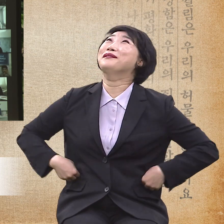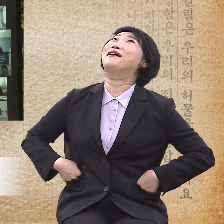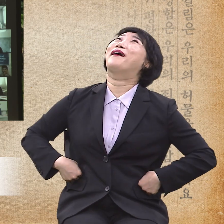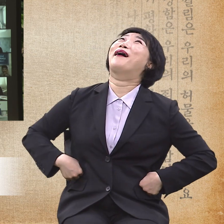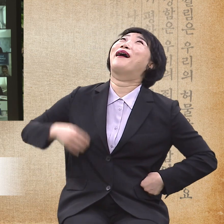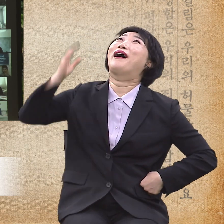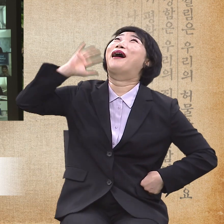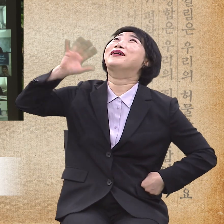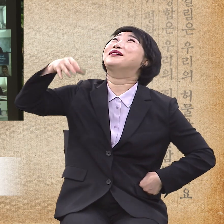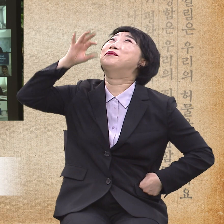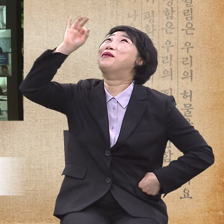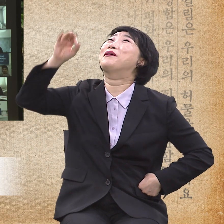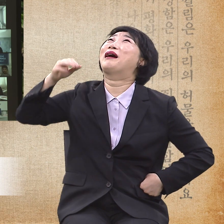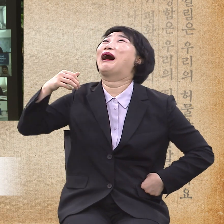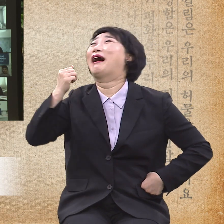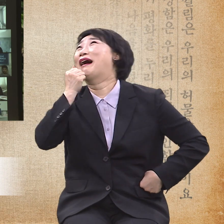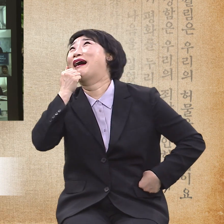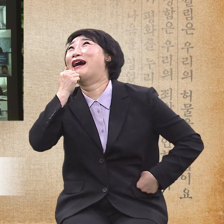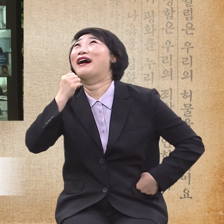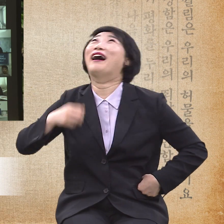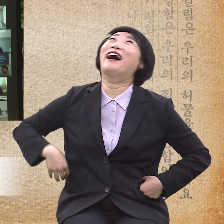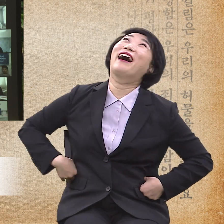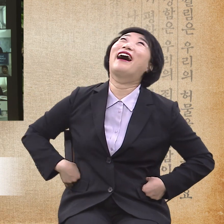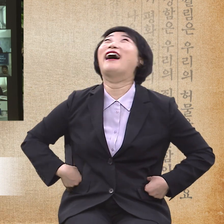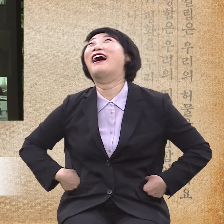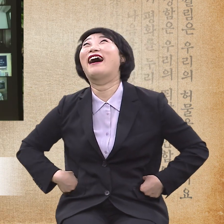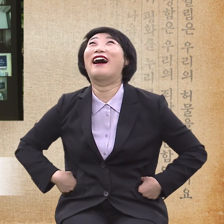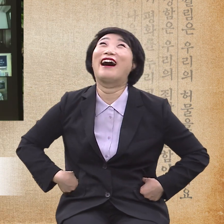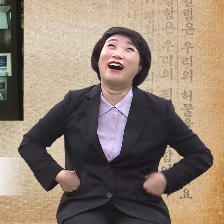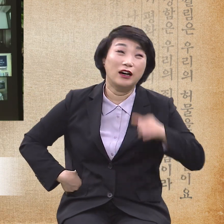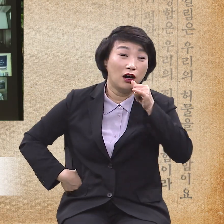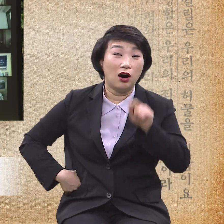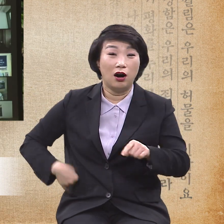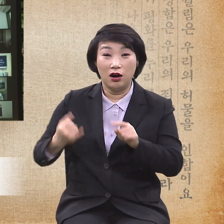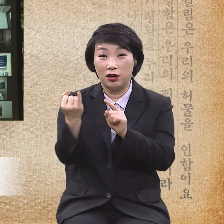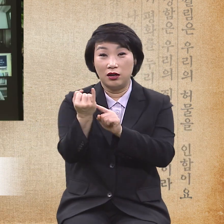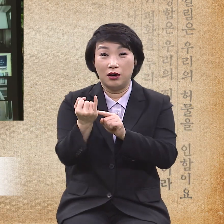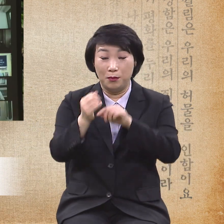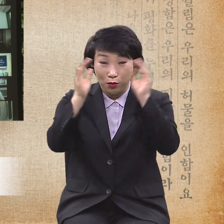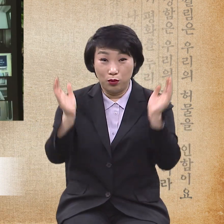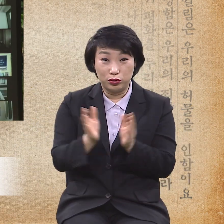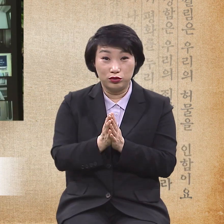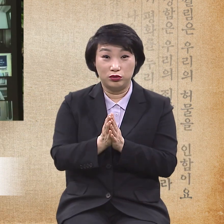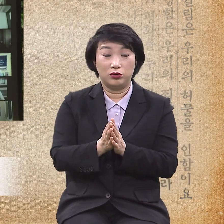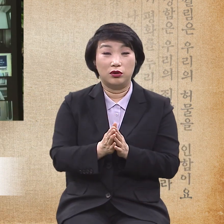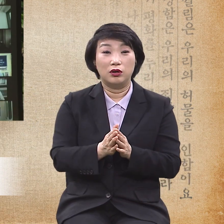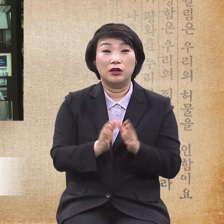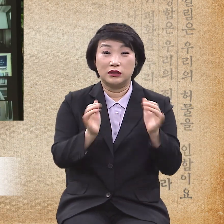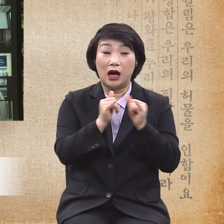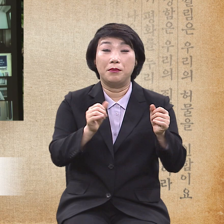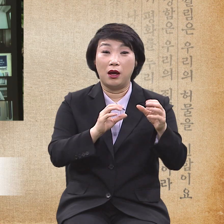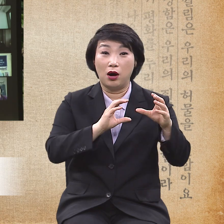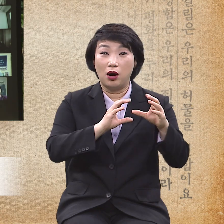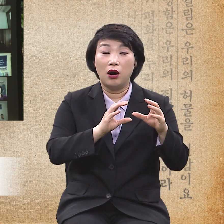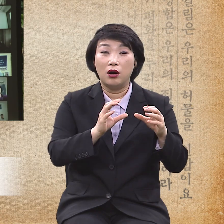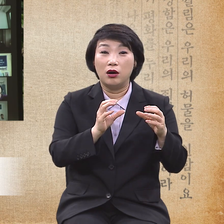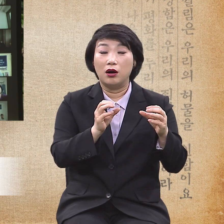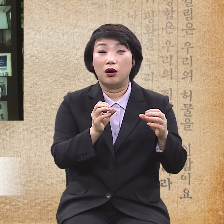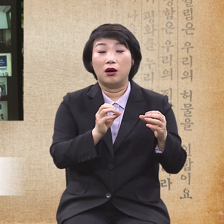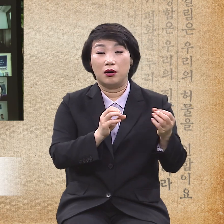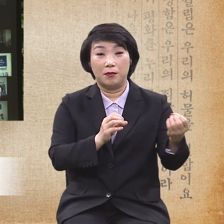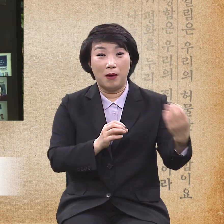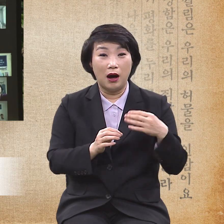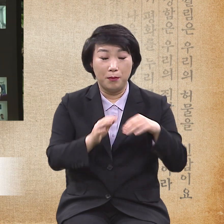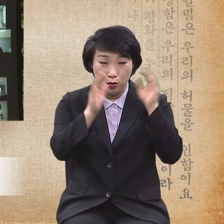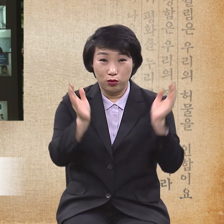다 알아들어. 무슨 소리든 다. 응? 근데 자기가 가진 다